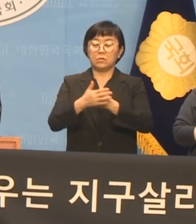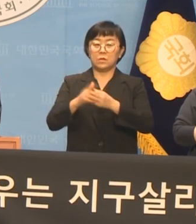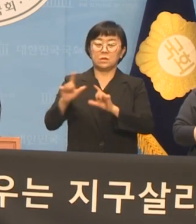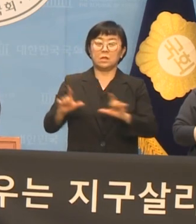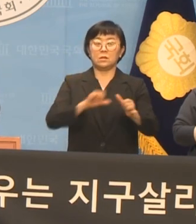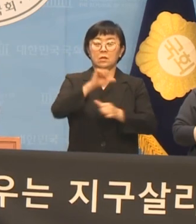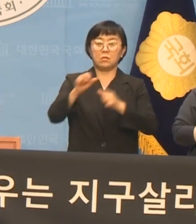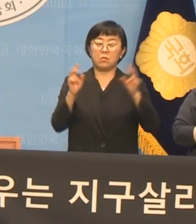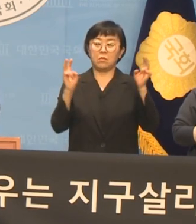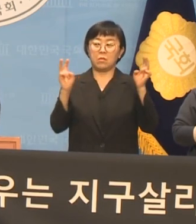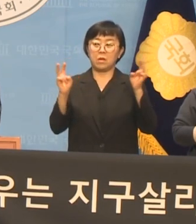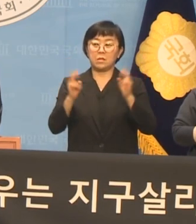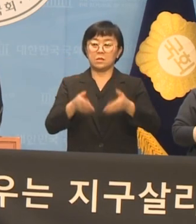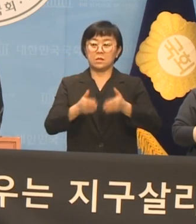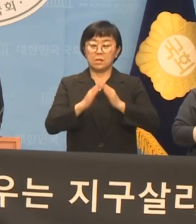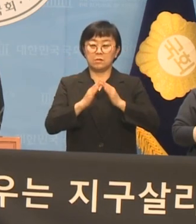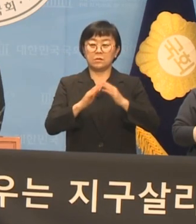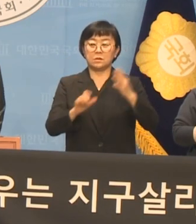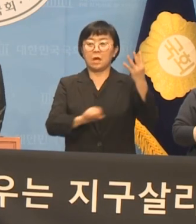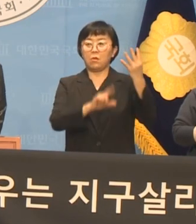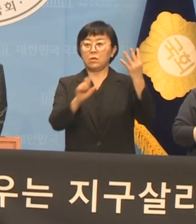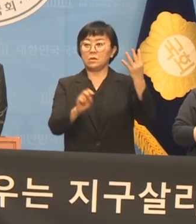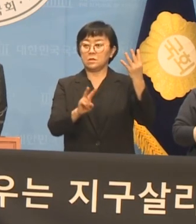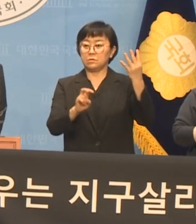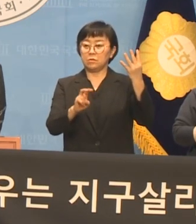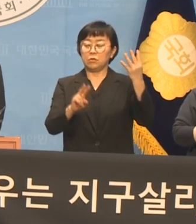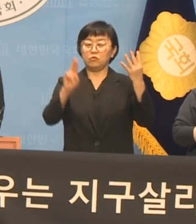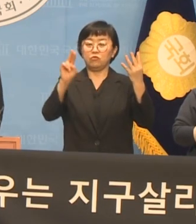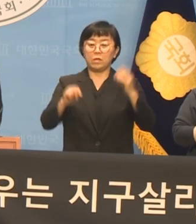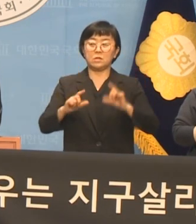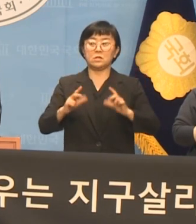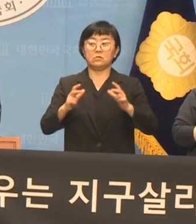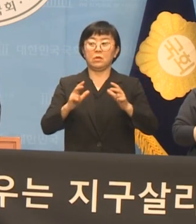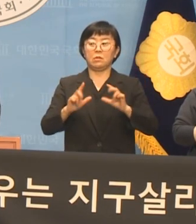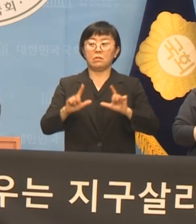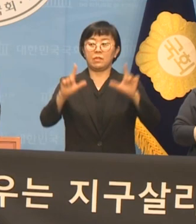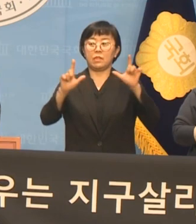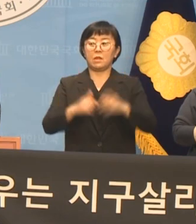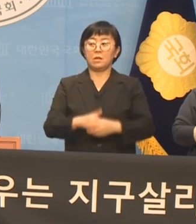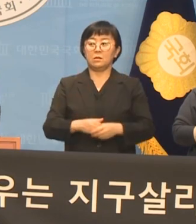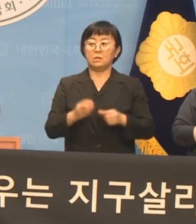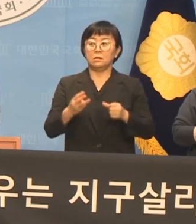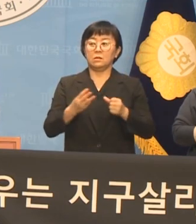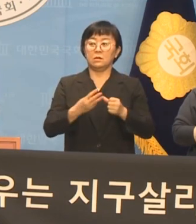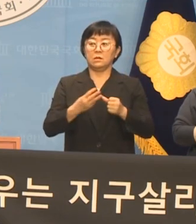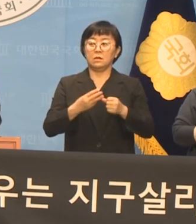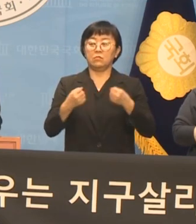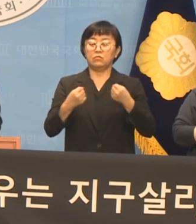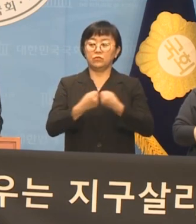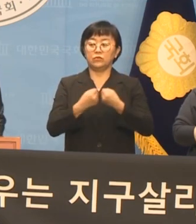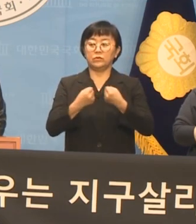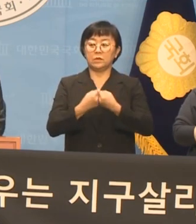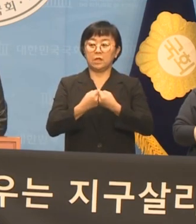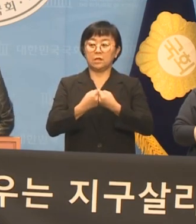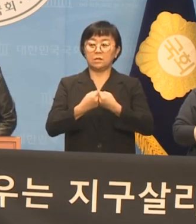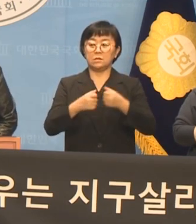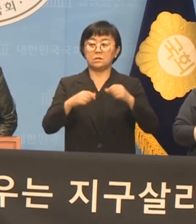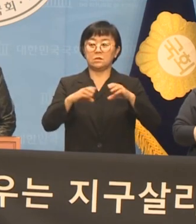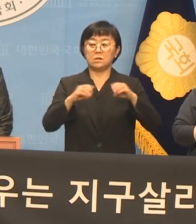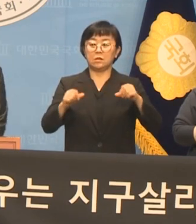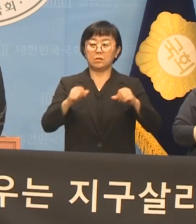생태기업 22데이를 설립한다. 4월 22일 유엔 지구의 날. 셋째, 분쟁지역 땅을